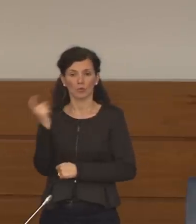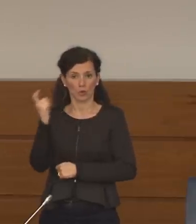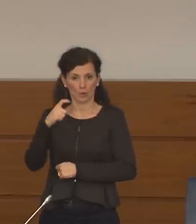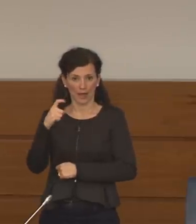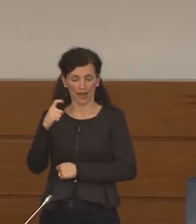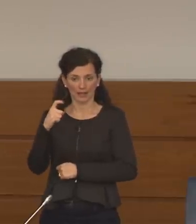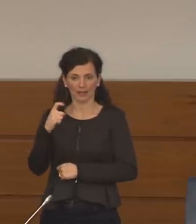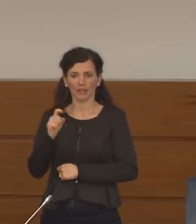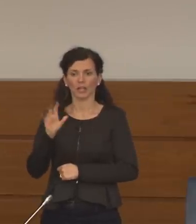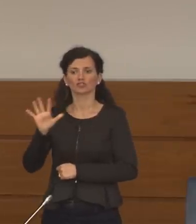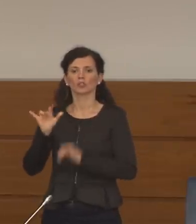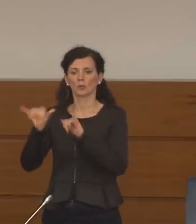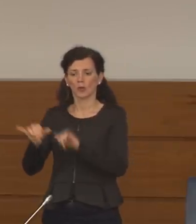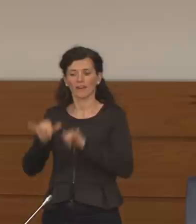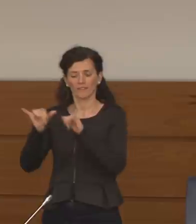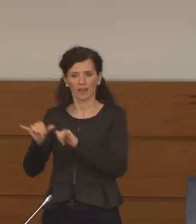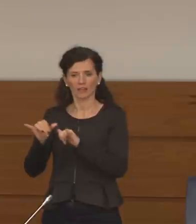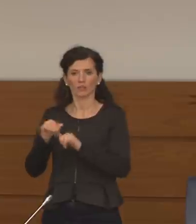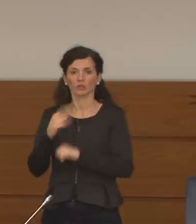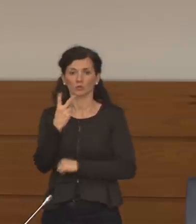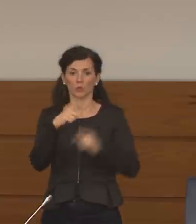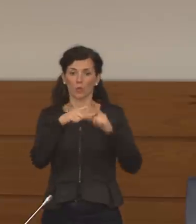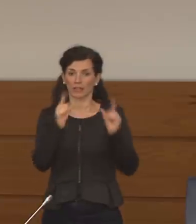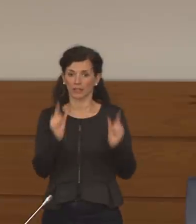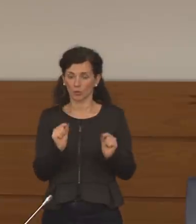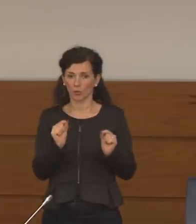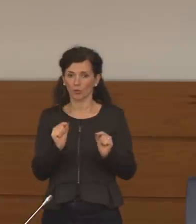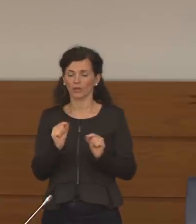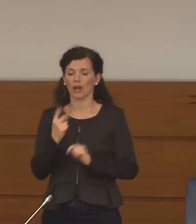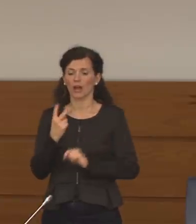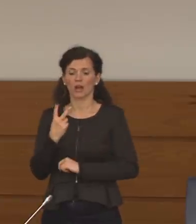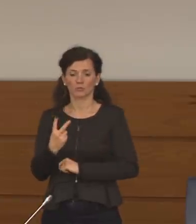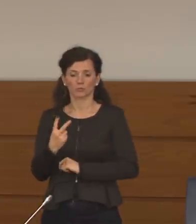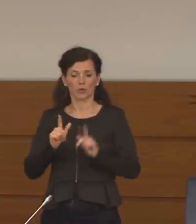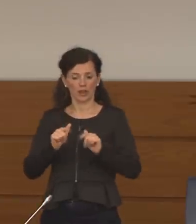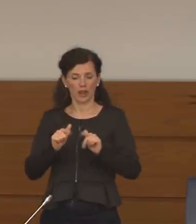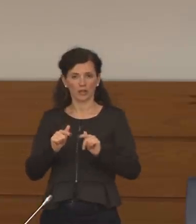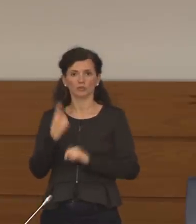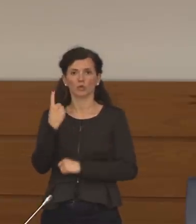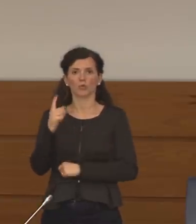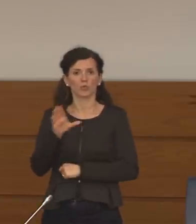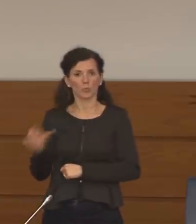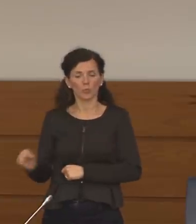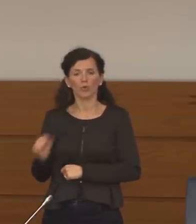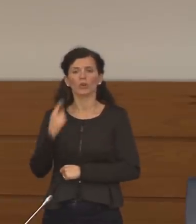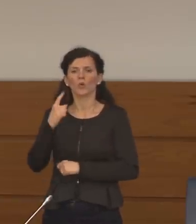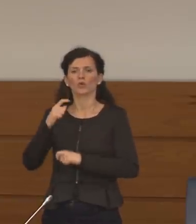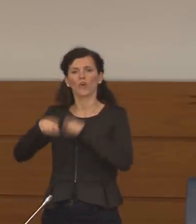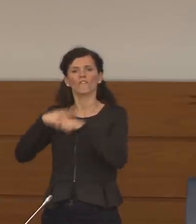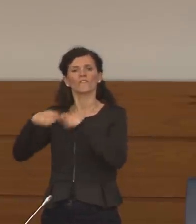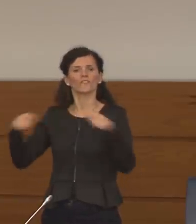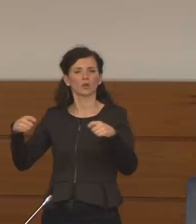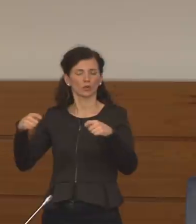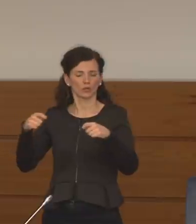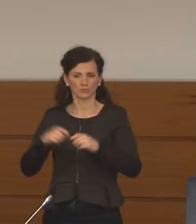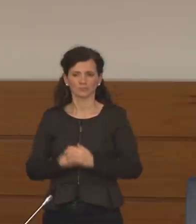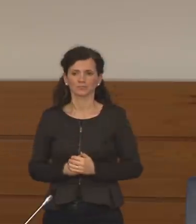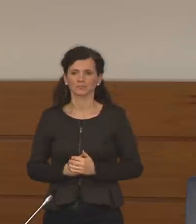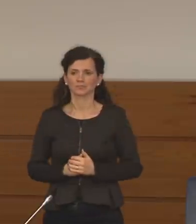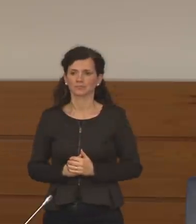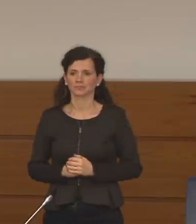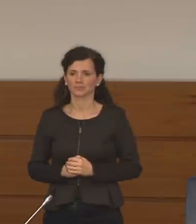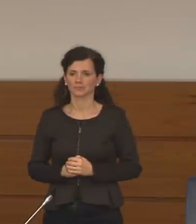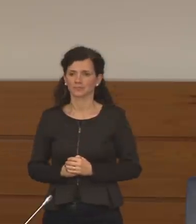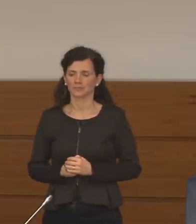5 del veneto 2 in liguria due nel lazio non in puglia 1 in friuli venezia giulia il